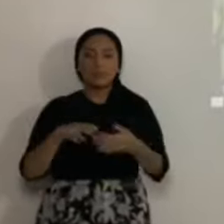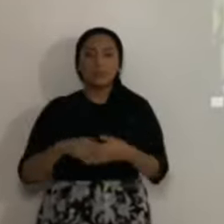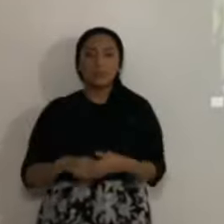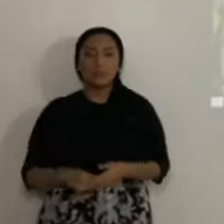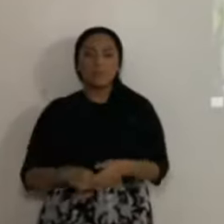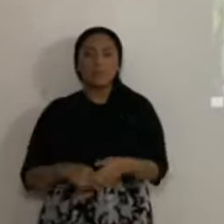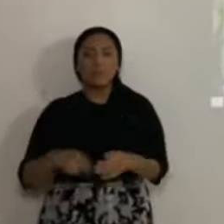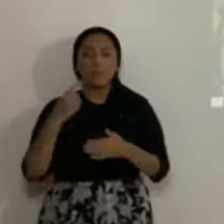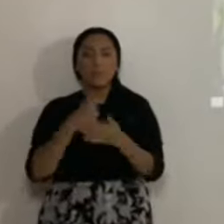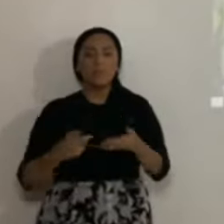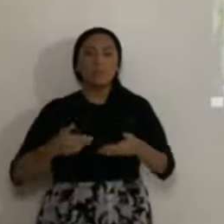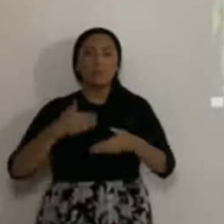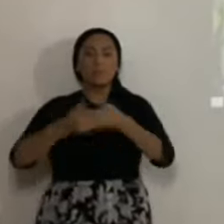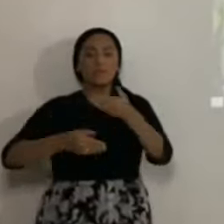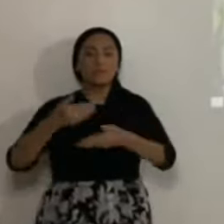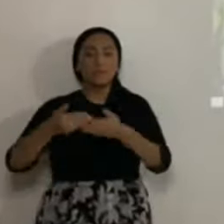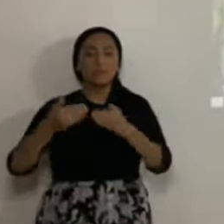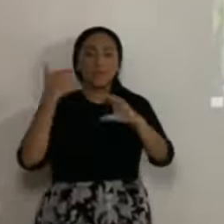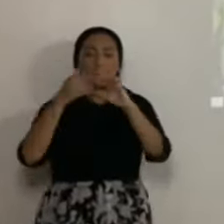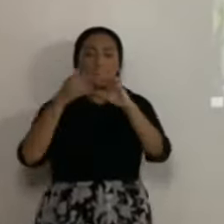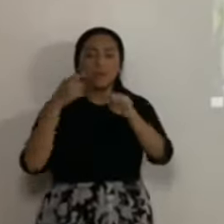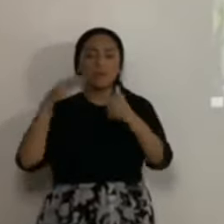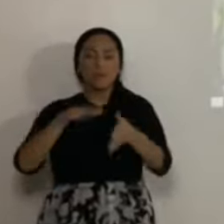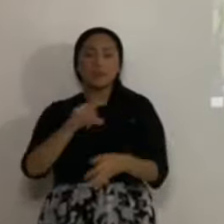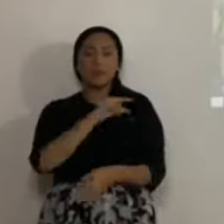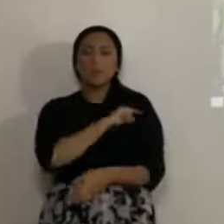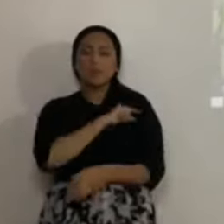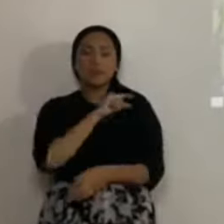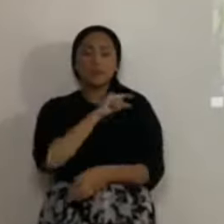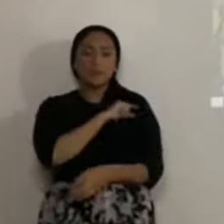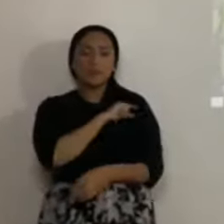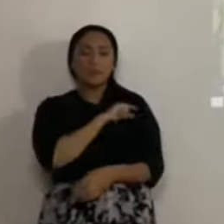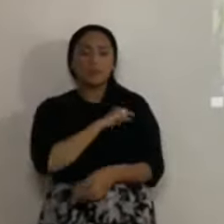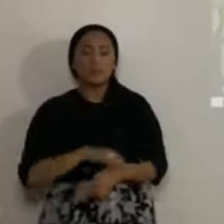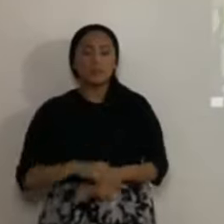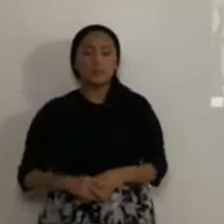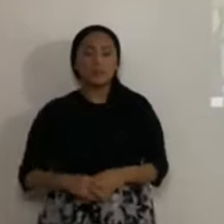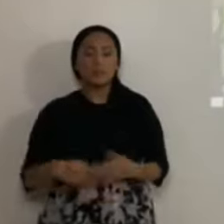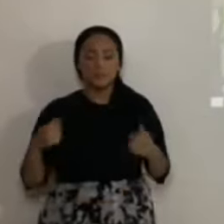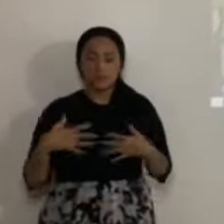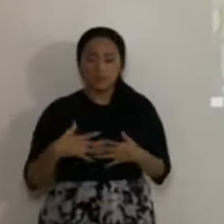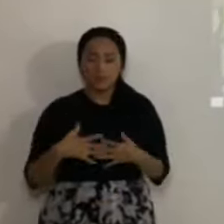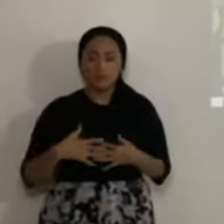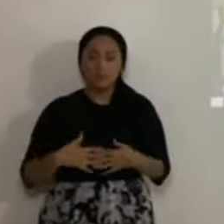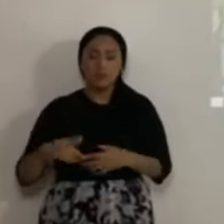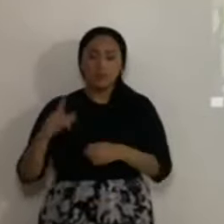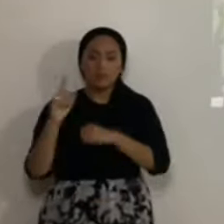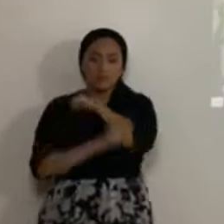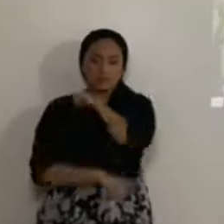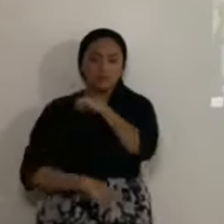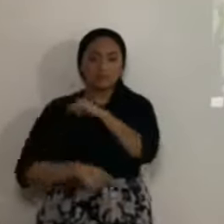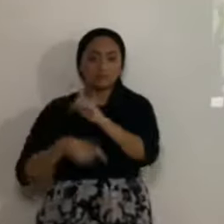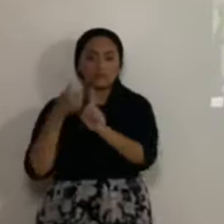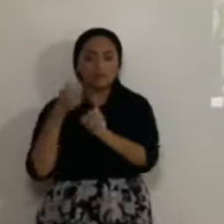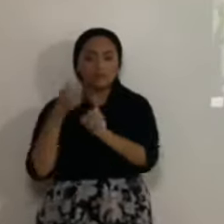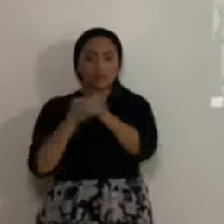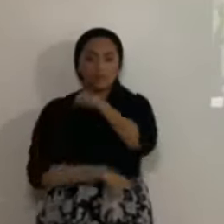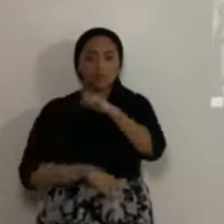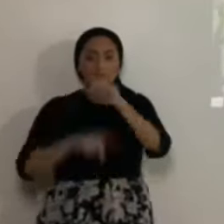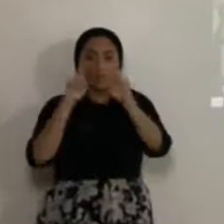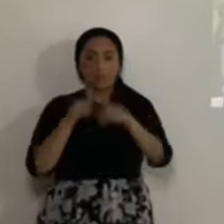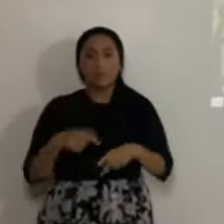¿qué deja como resultado, un mensajero de la muerte? Culpa, culpabilidad, miedo, castigo, autocastigo, la